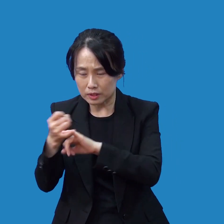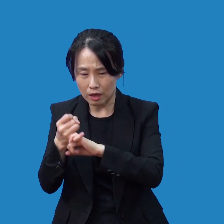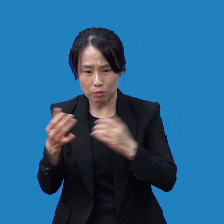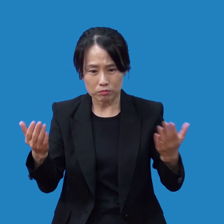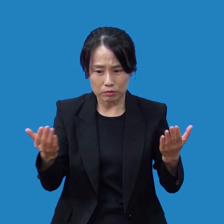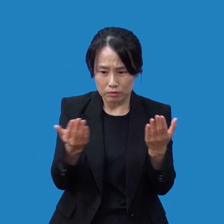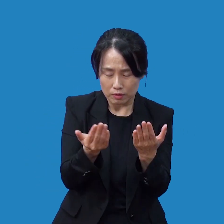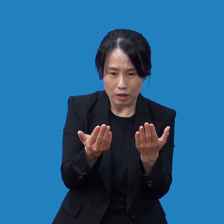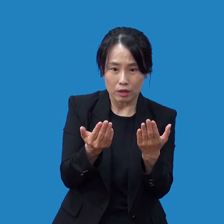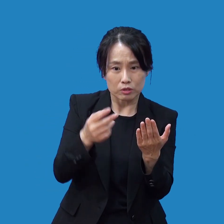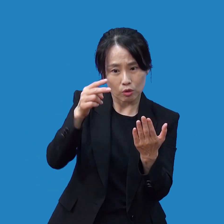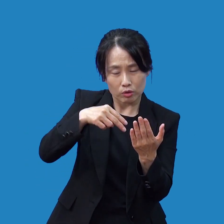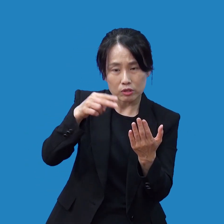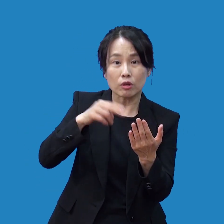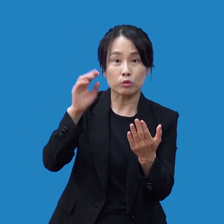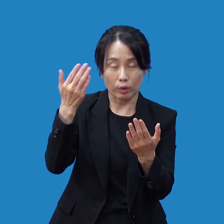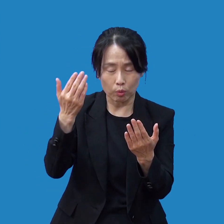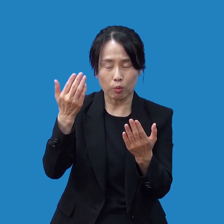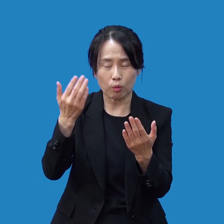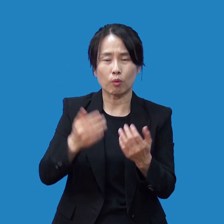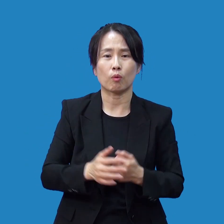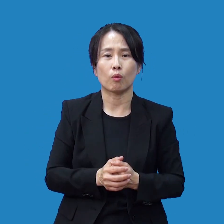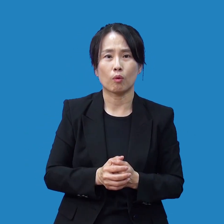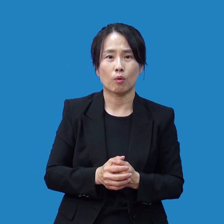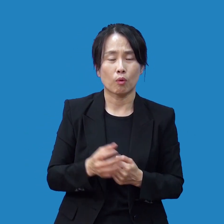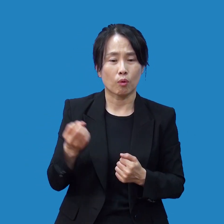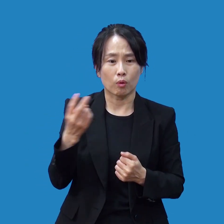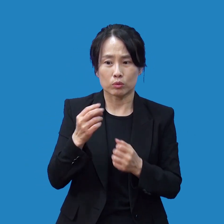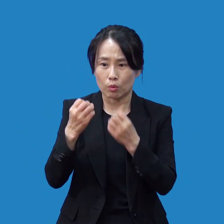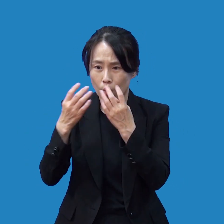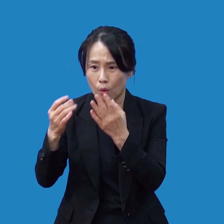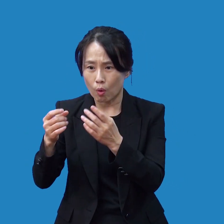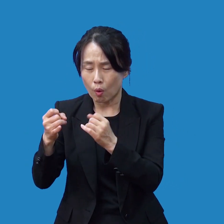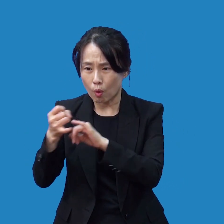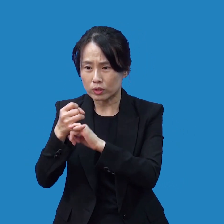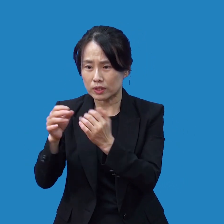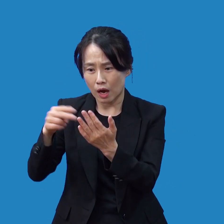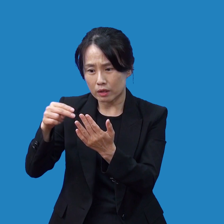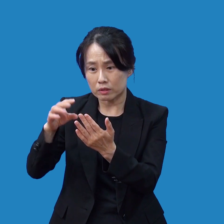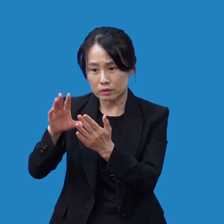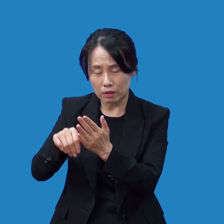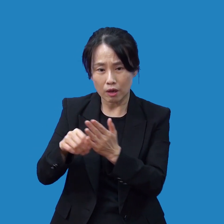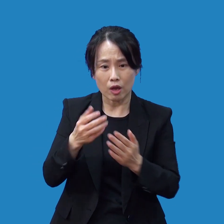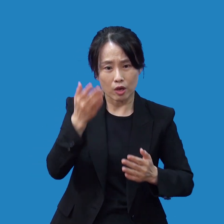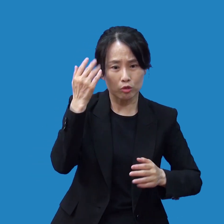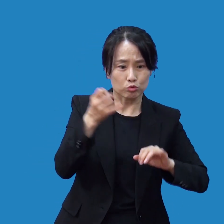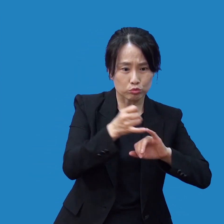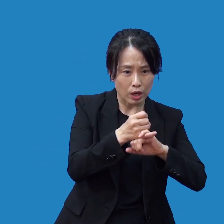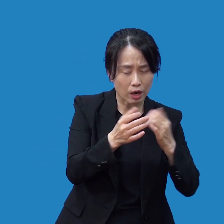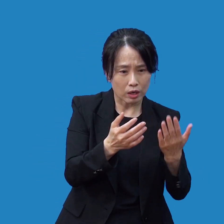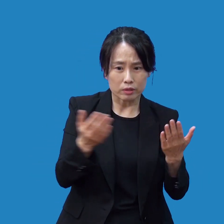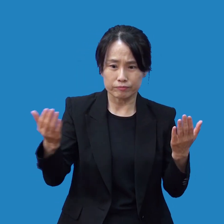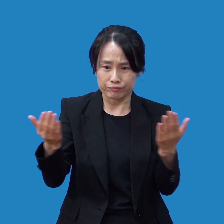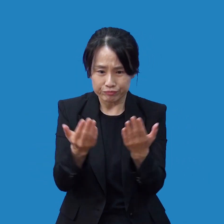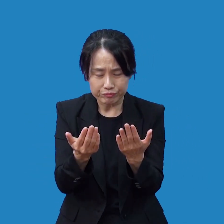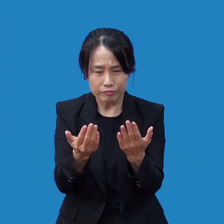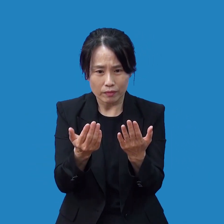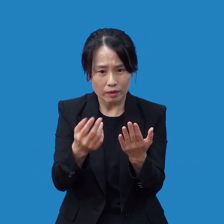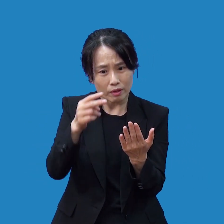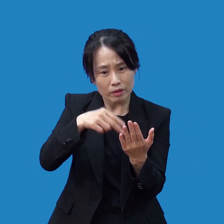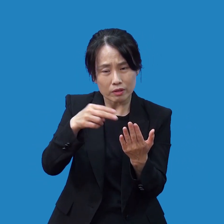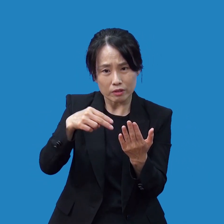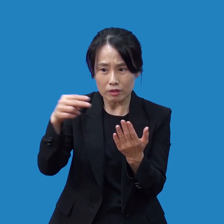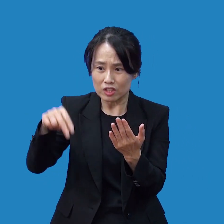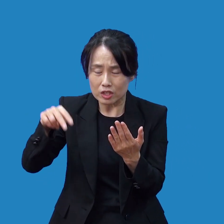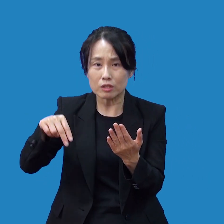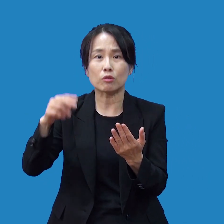구약의 풍부한 광맥 속에서 우리가 신약을 더 논리적으로 이해하도록 성령의 도우심을 구해야 합니다. 이렇게 성령의